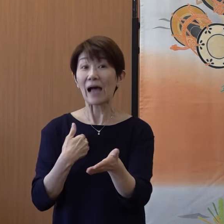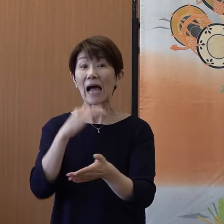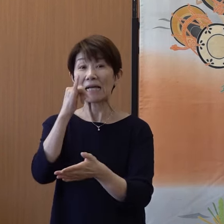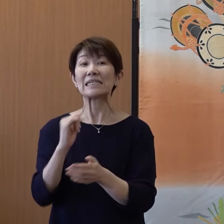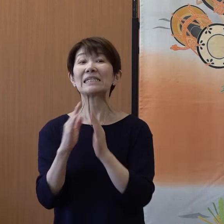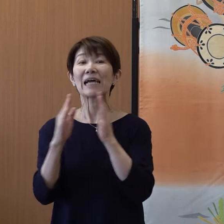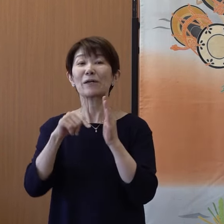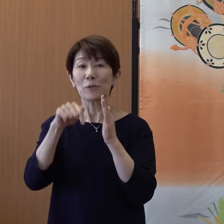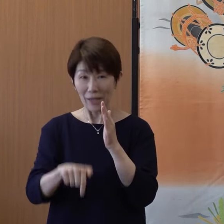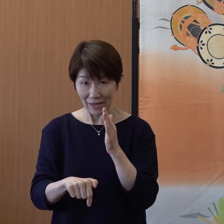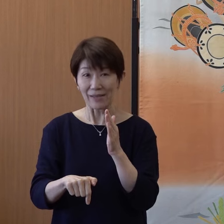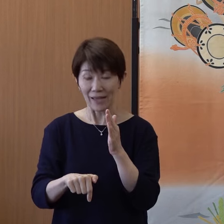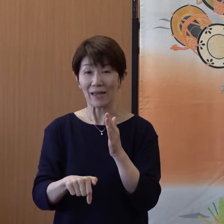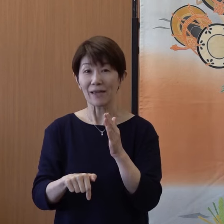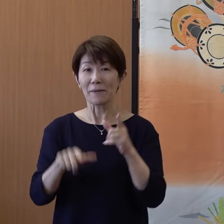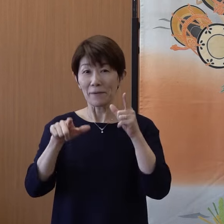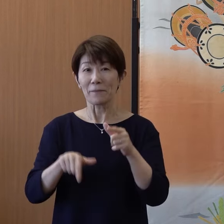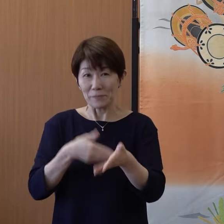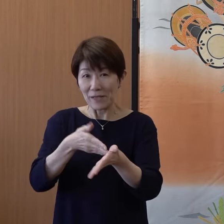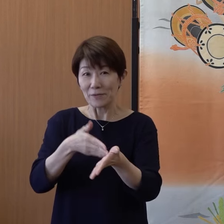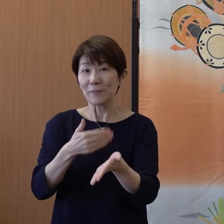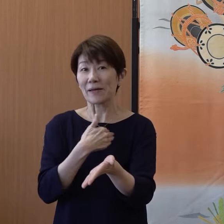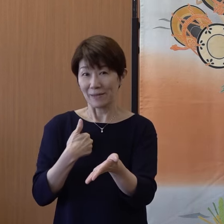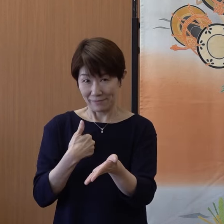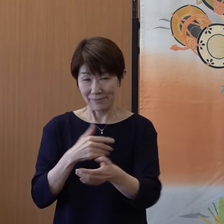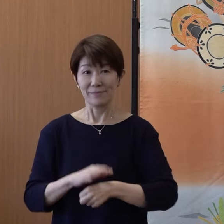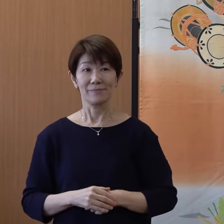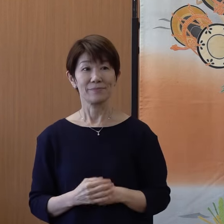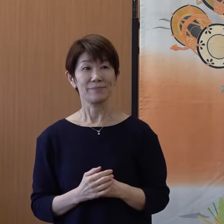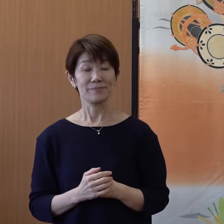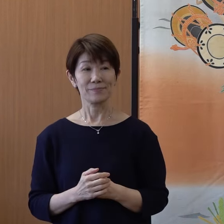はい、はい。